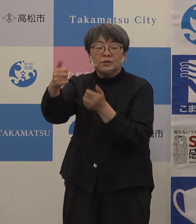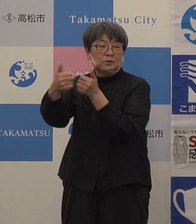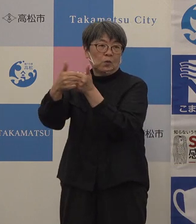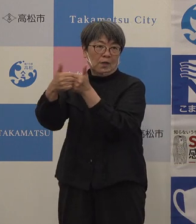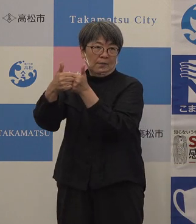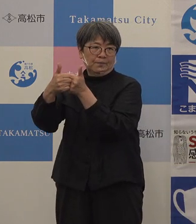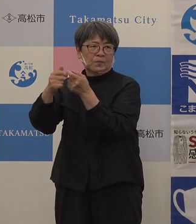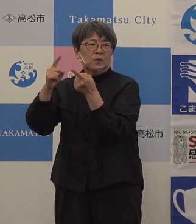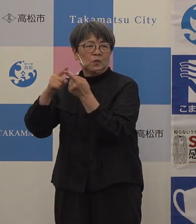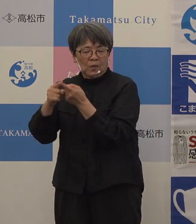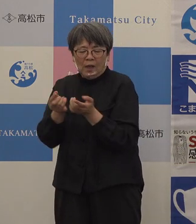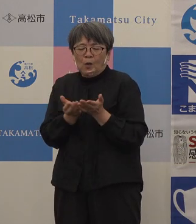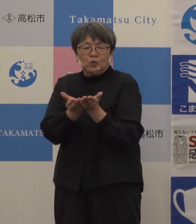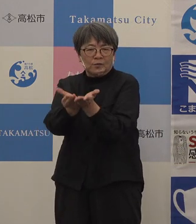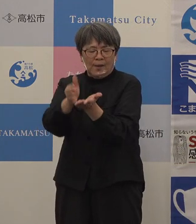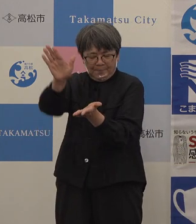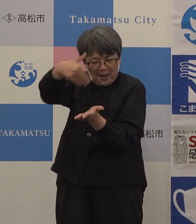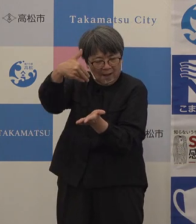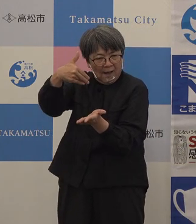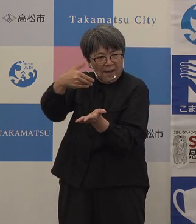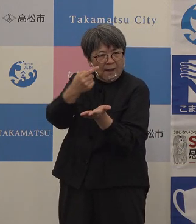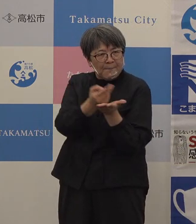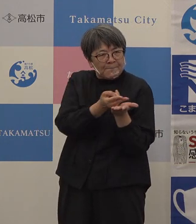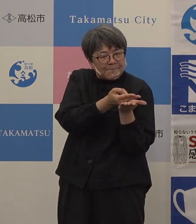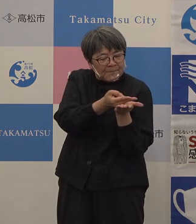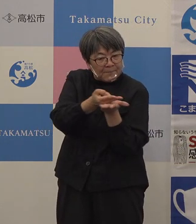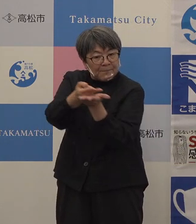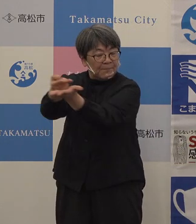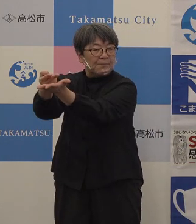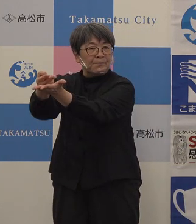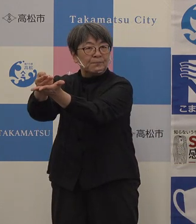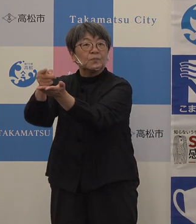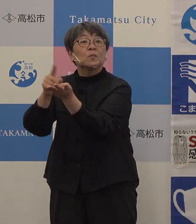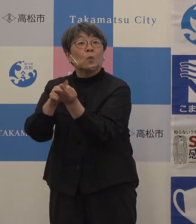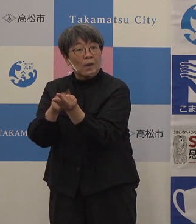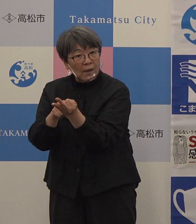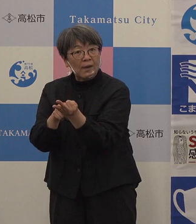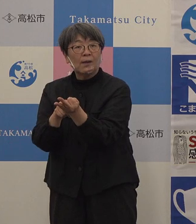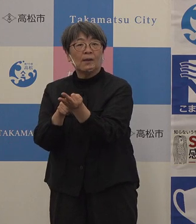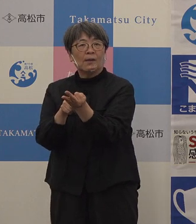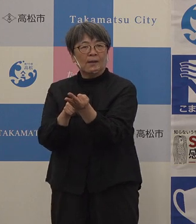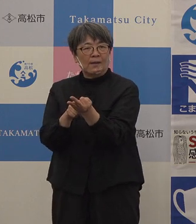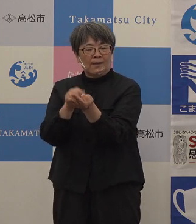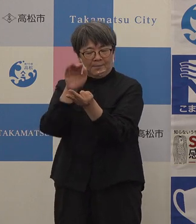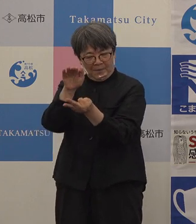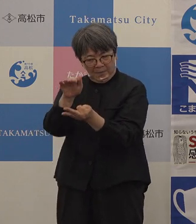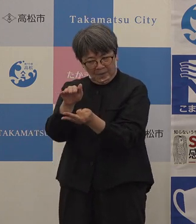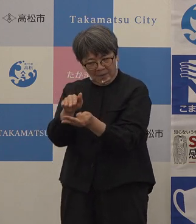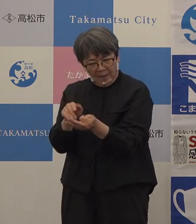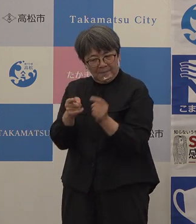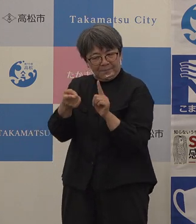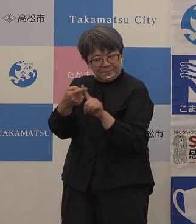とか、チャーター船での高松への移動など、それぞれ適切に